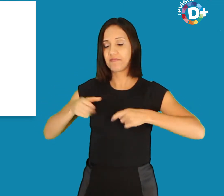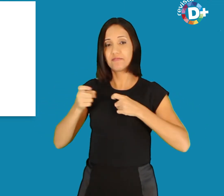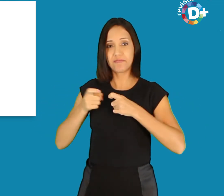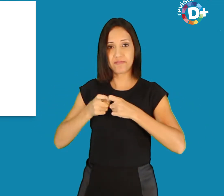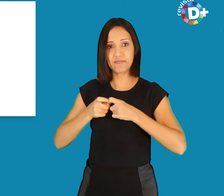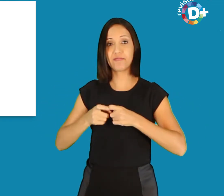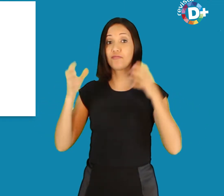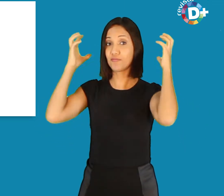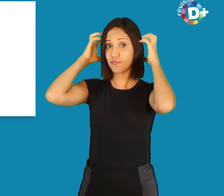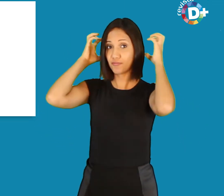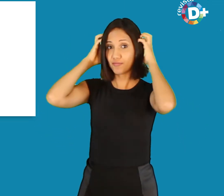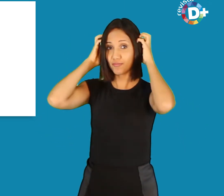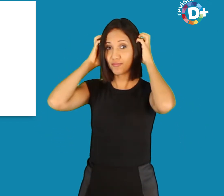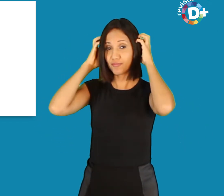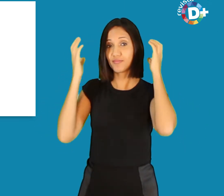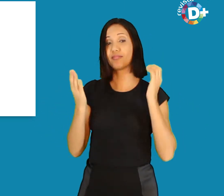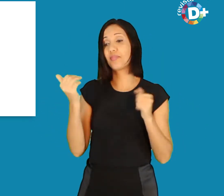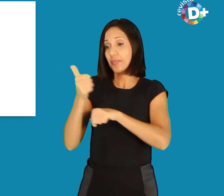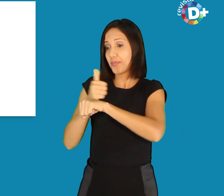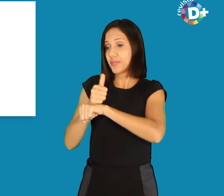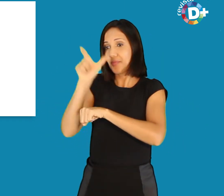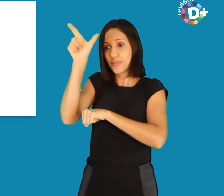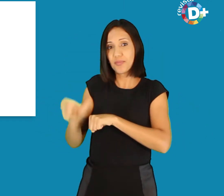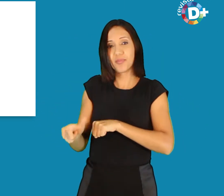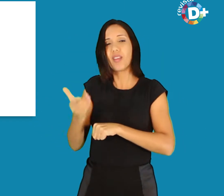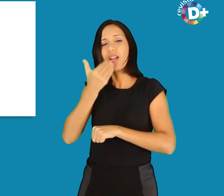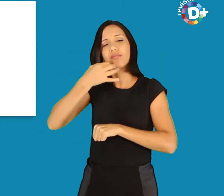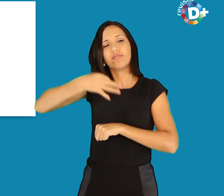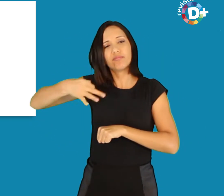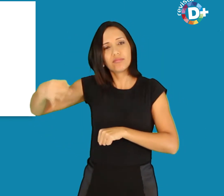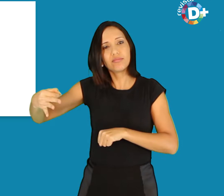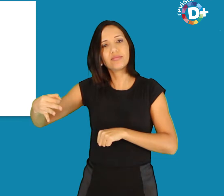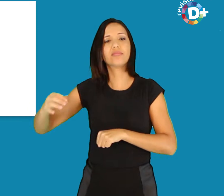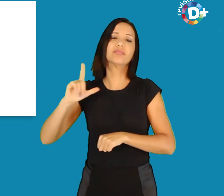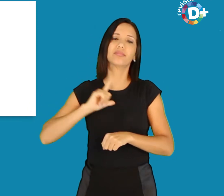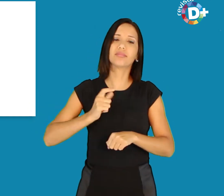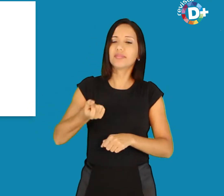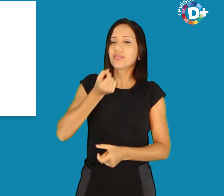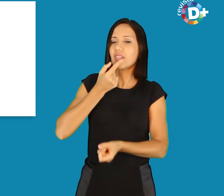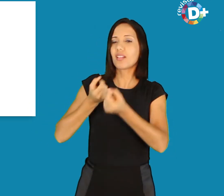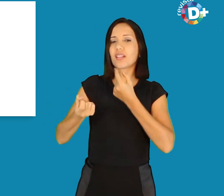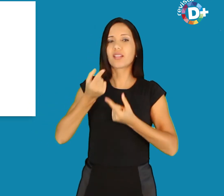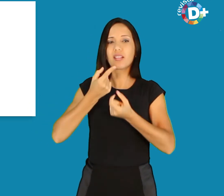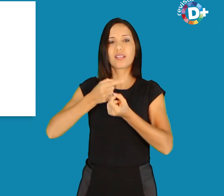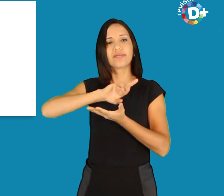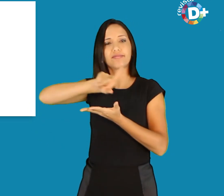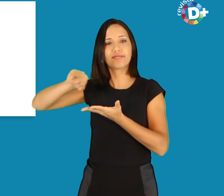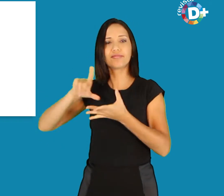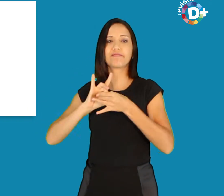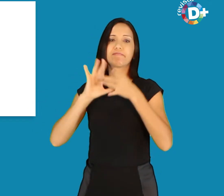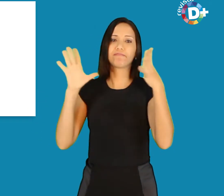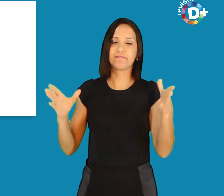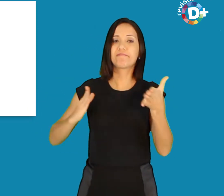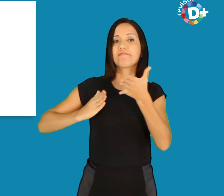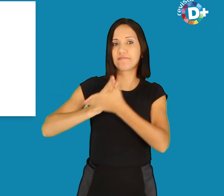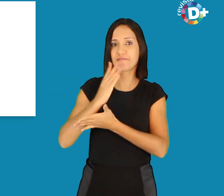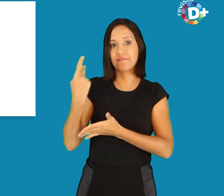sanitária vale lembrar de que infelizmente ela não tem cura porém com os cuidados acima